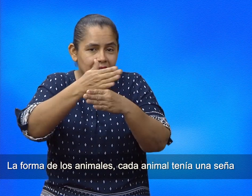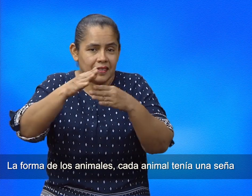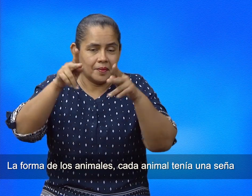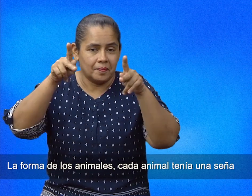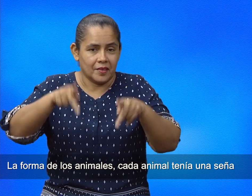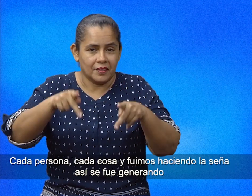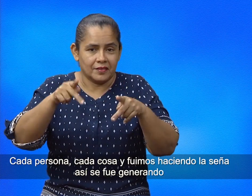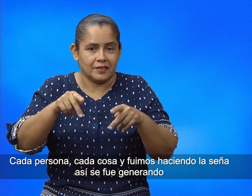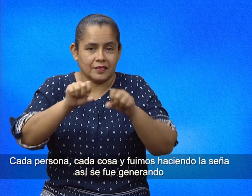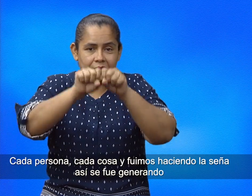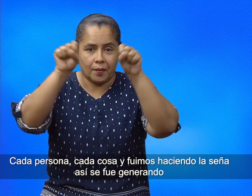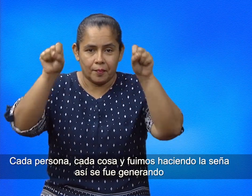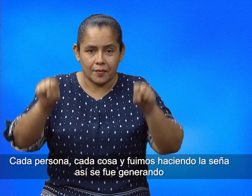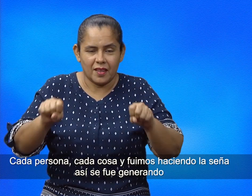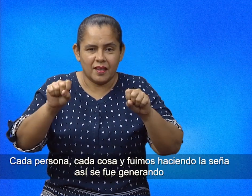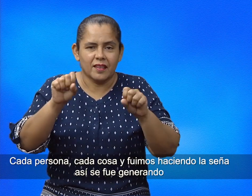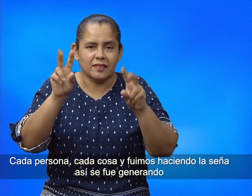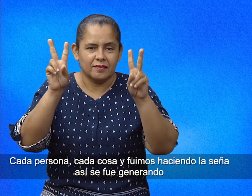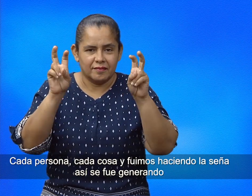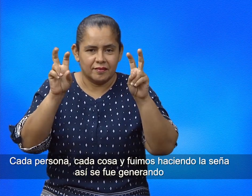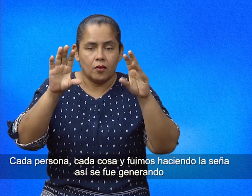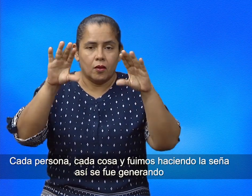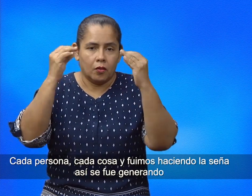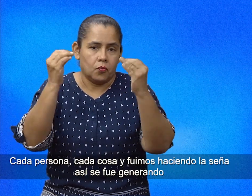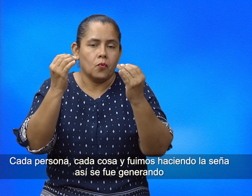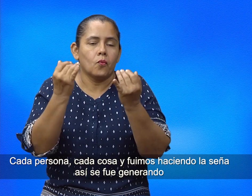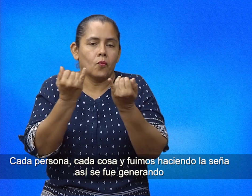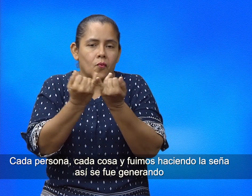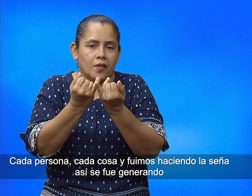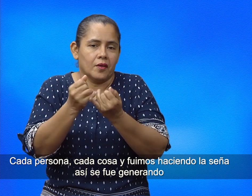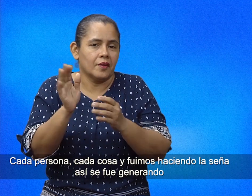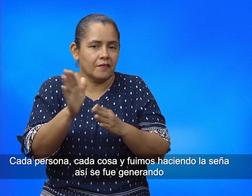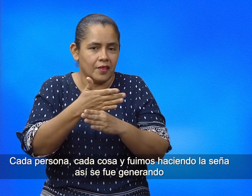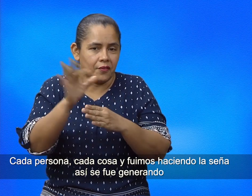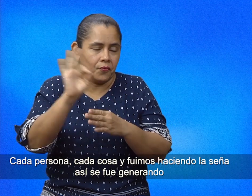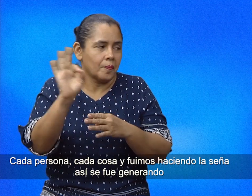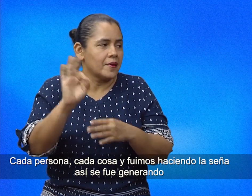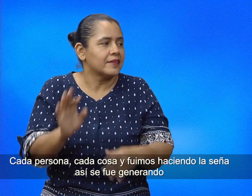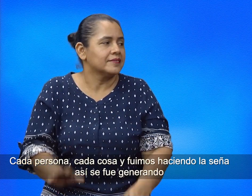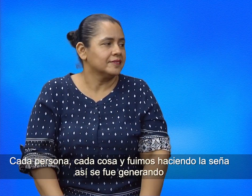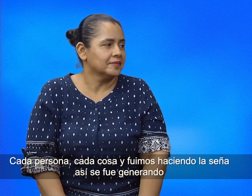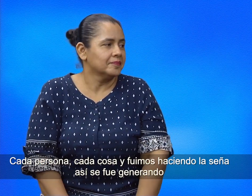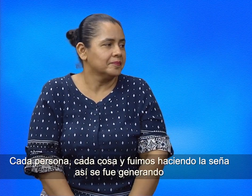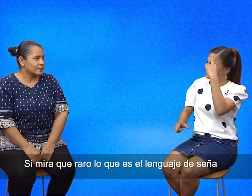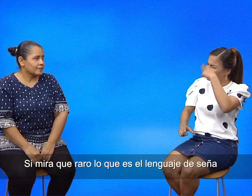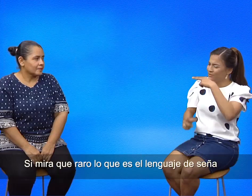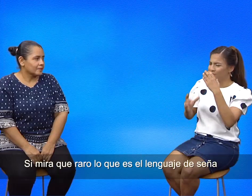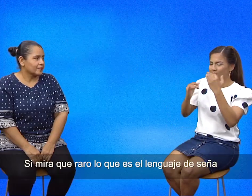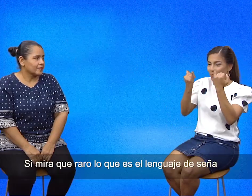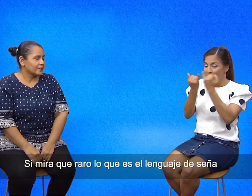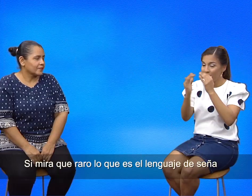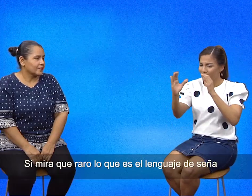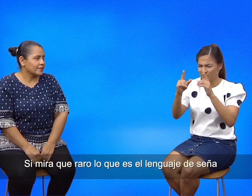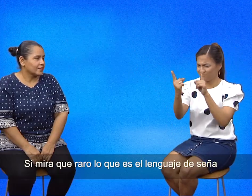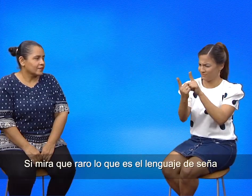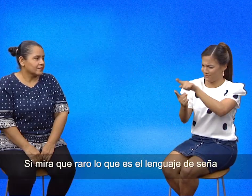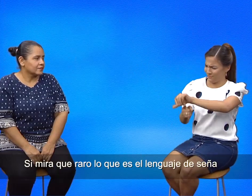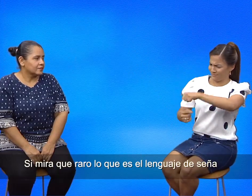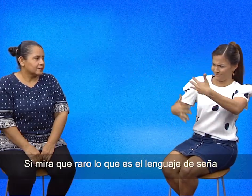Cada animal tenía una seña, cada persona, cada cosa, y fuimos haciendo la seña, así se fue generando. Sí, mira, qué raro lo